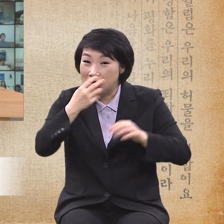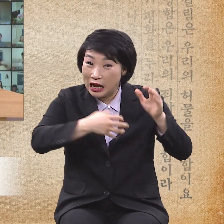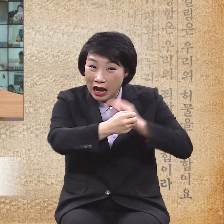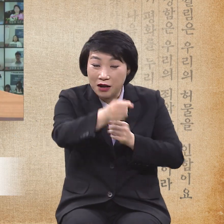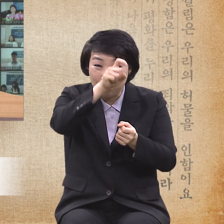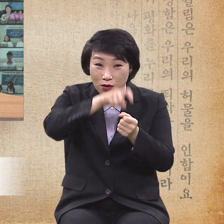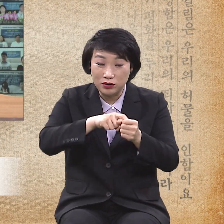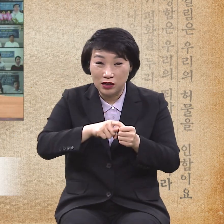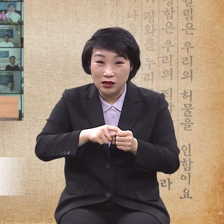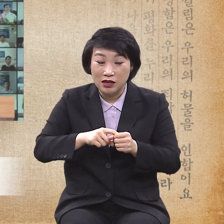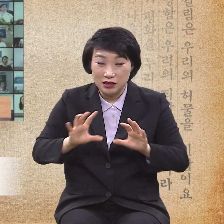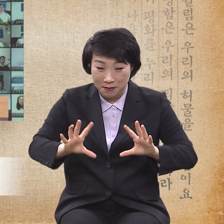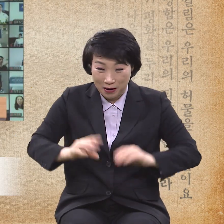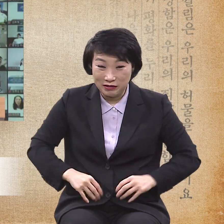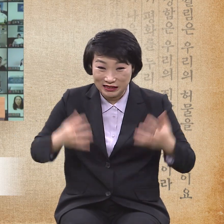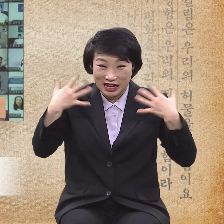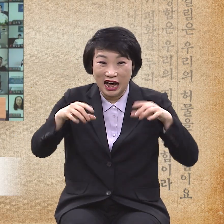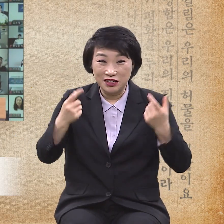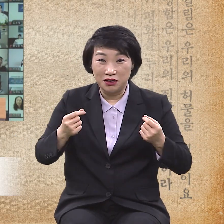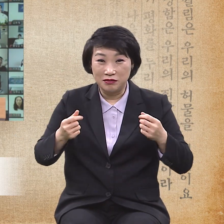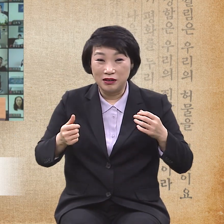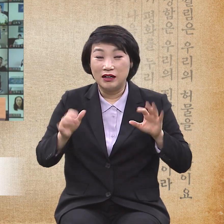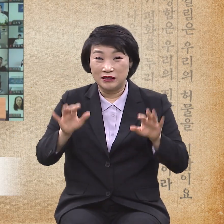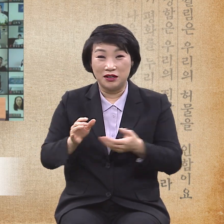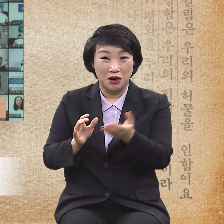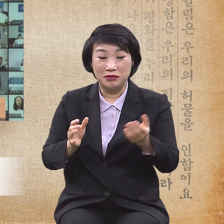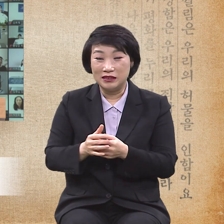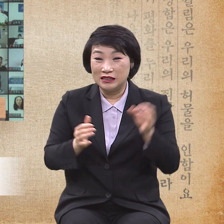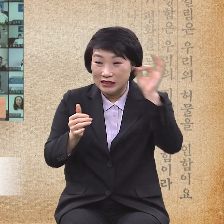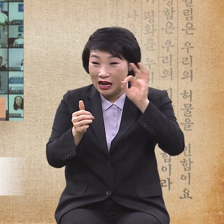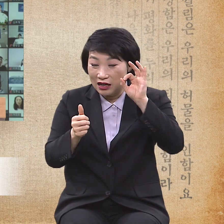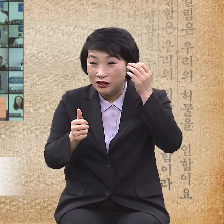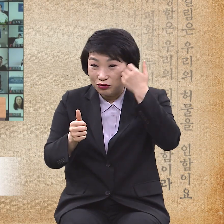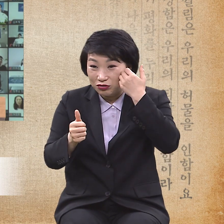자를 찾지만 우리는 절대 뺏기지 않는 이유는